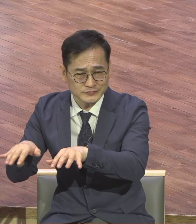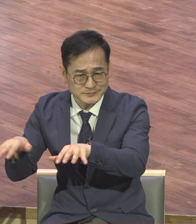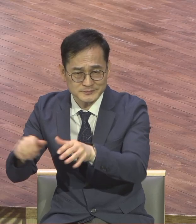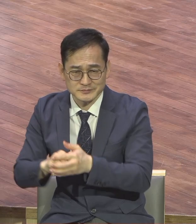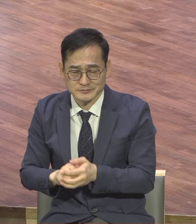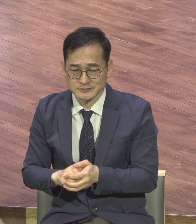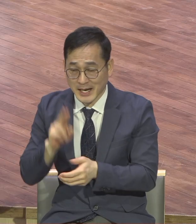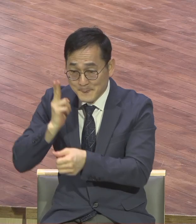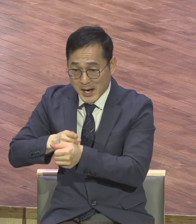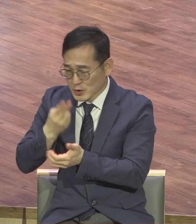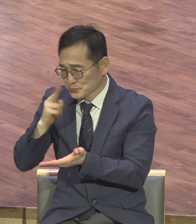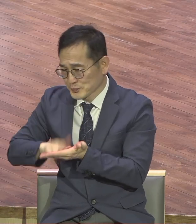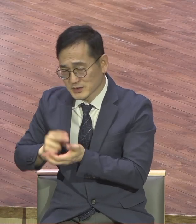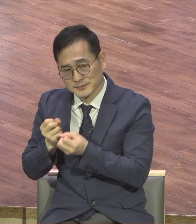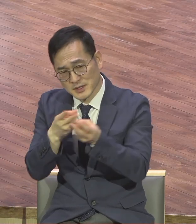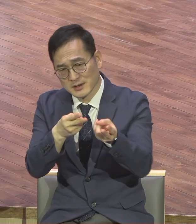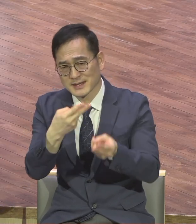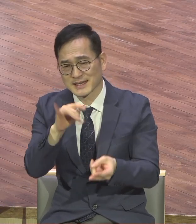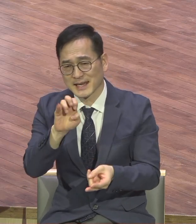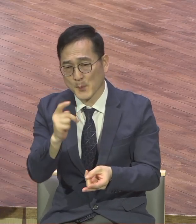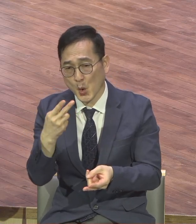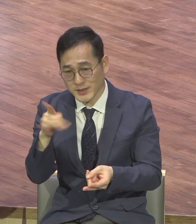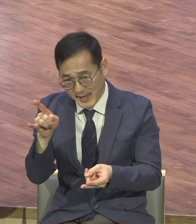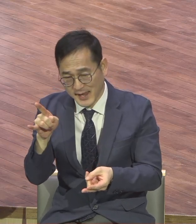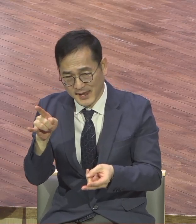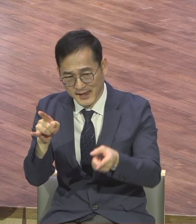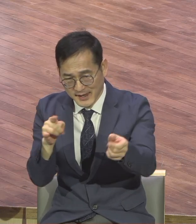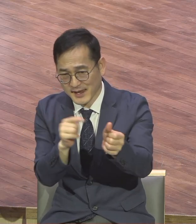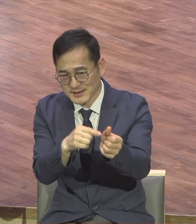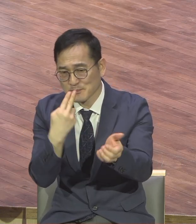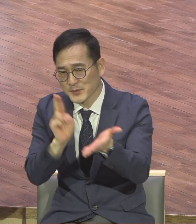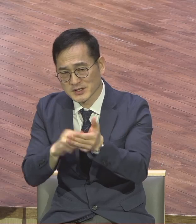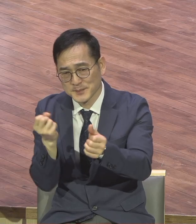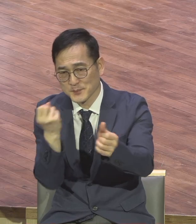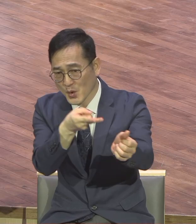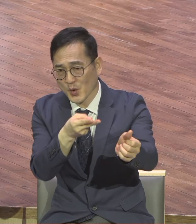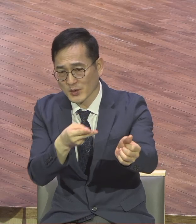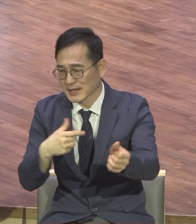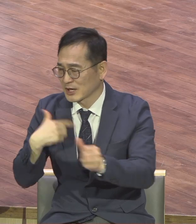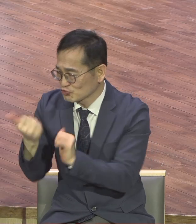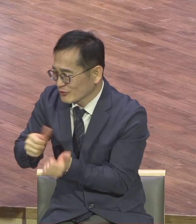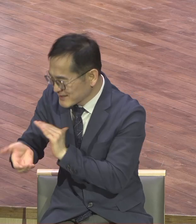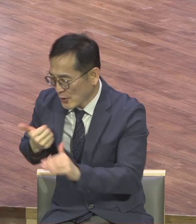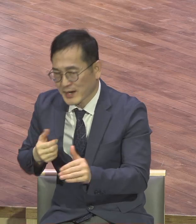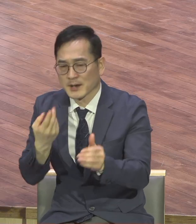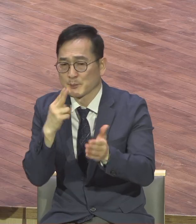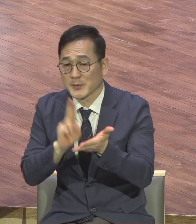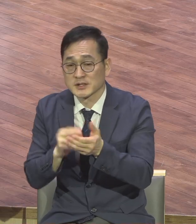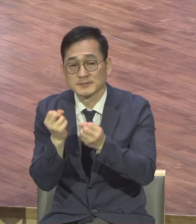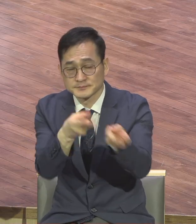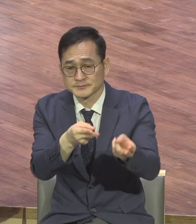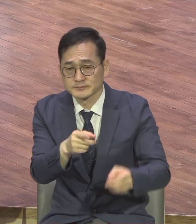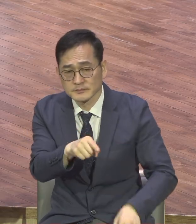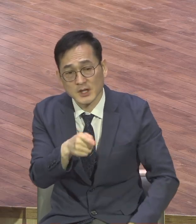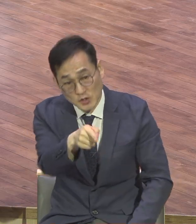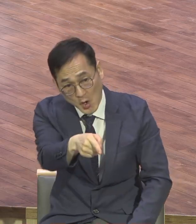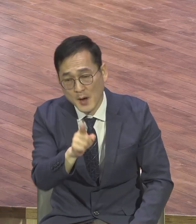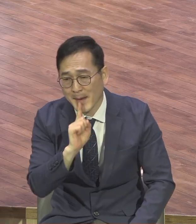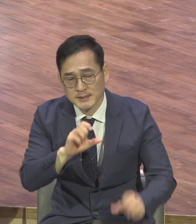서신을 썼습니다. 디모데후서 4장 2절에 보면 디모데에게 이렇게 유언적 메시지를 합니다. 너는